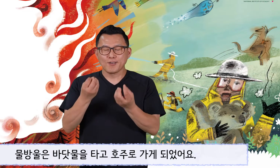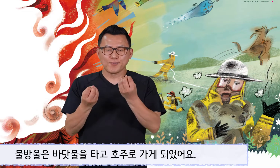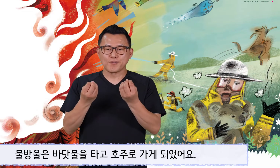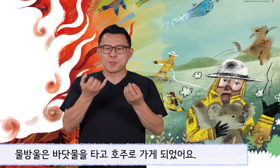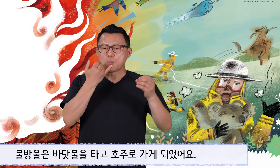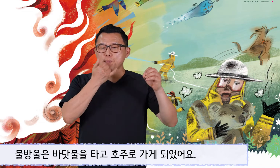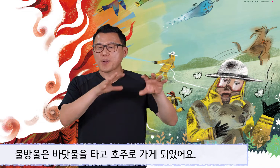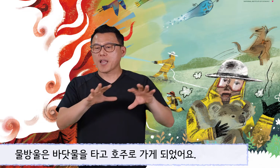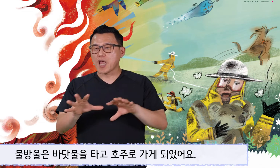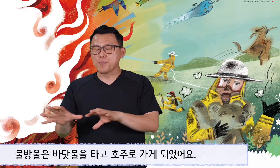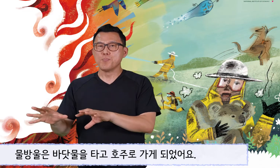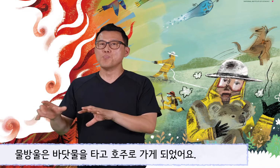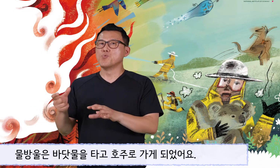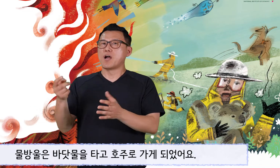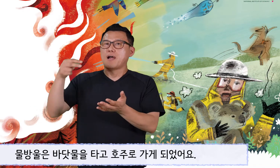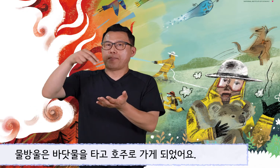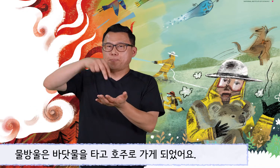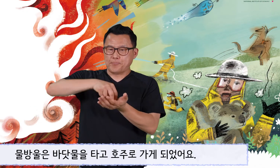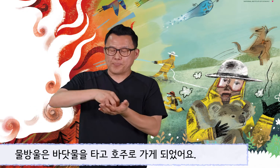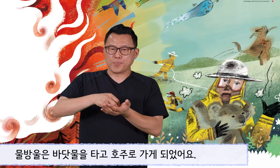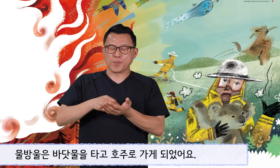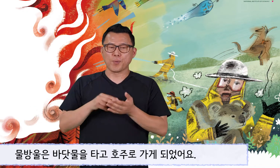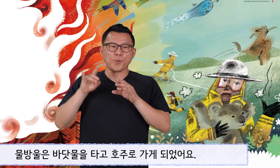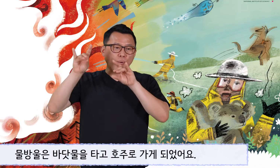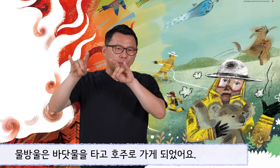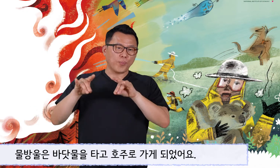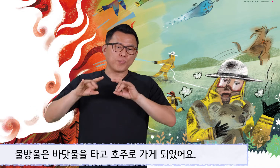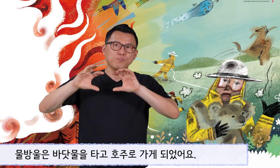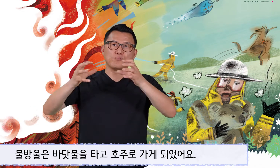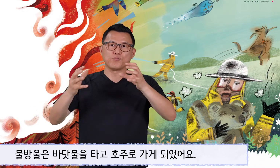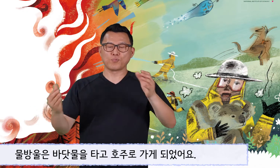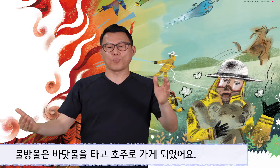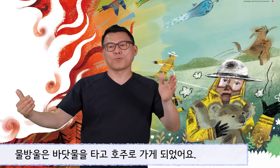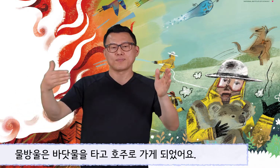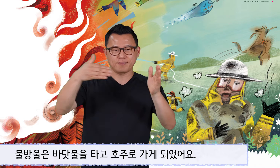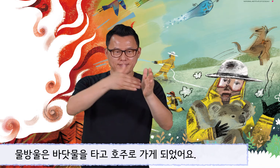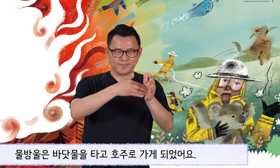물방울은 바닷물을 타고 호주로 가게 되었어요.